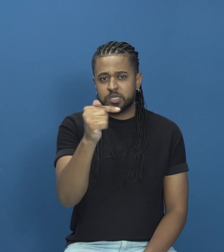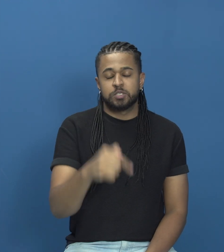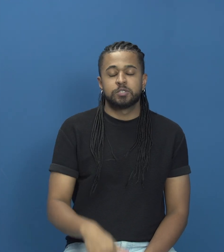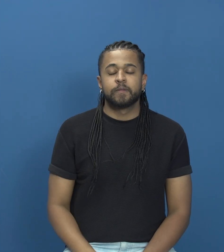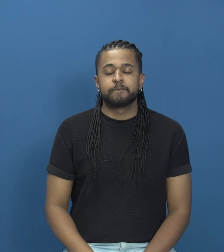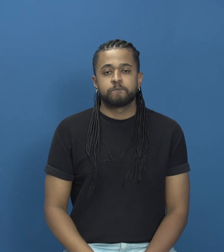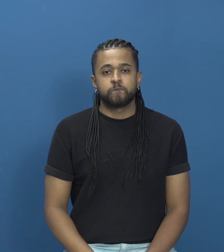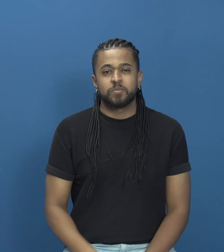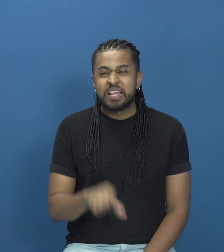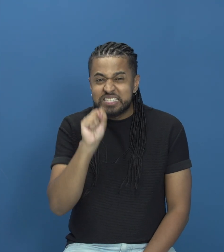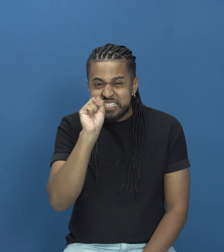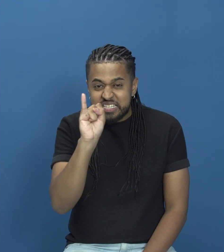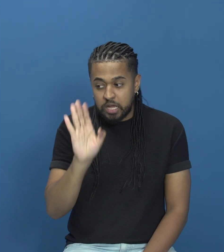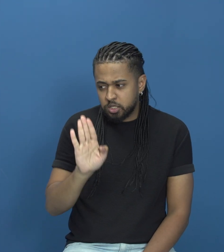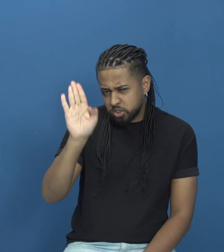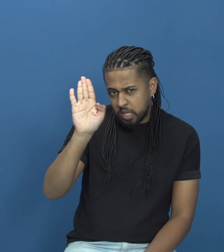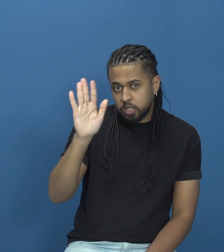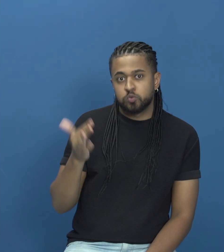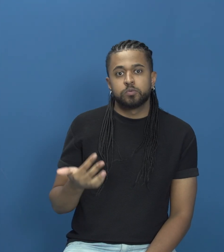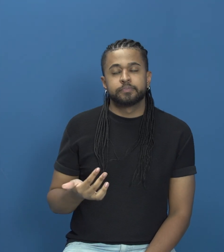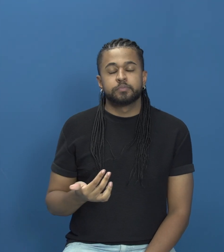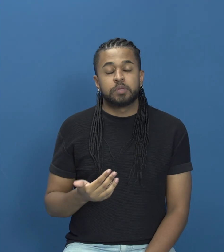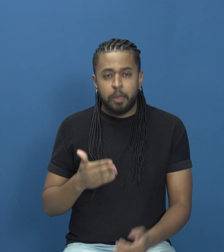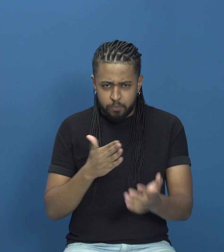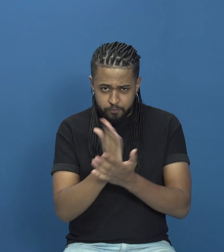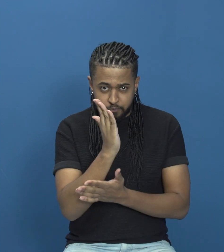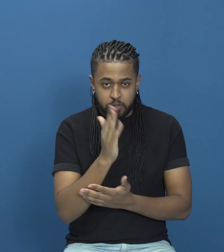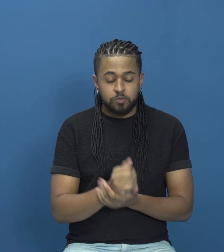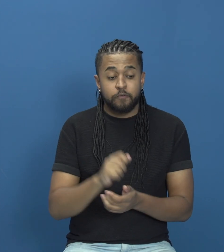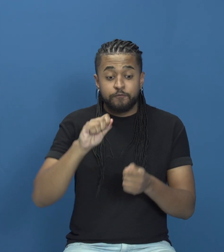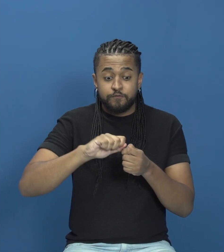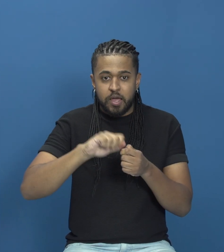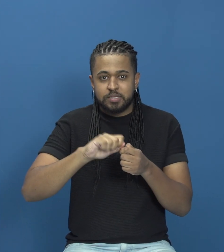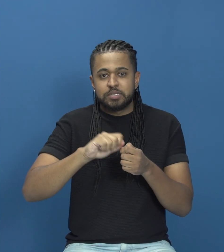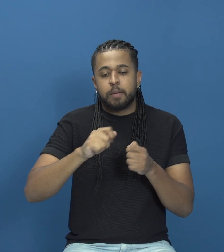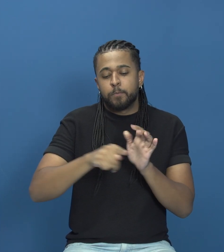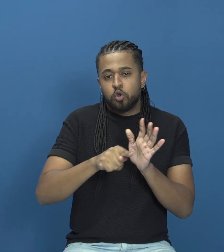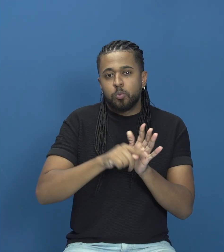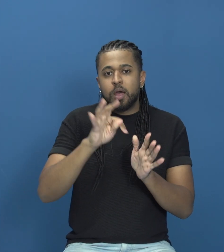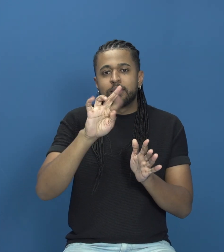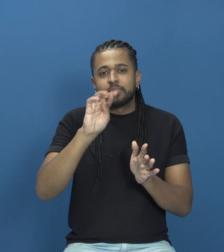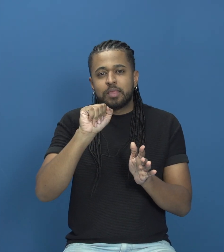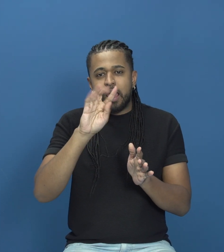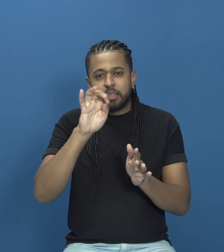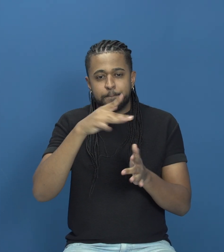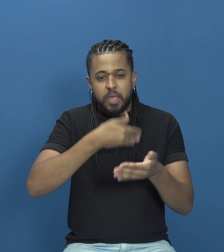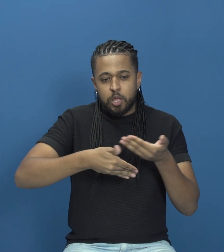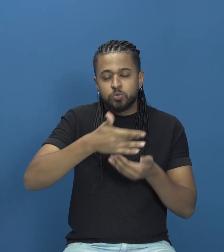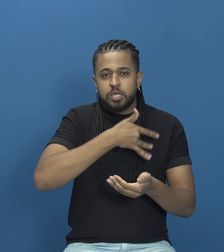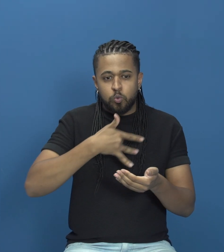16.7. Caso o candidato a candidata aprovado faça algum tratamento de saúde que